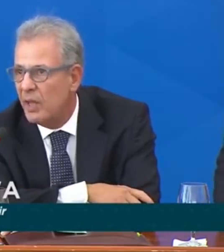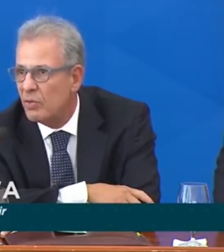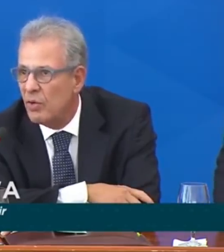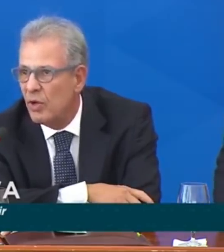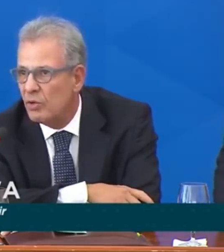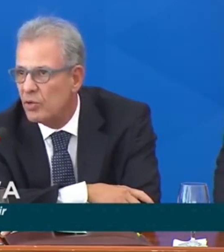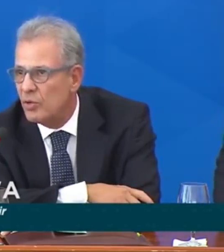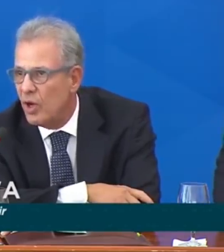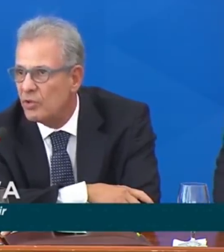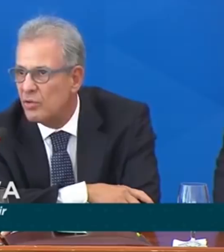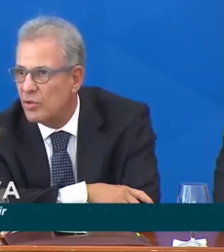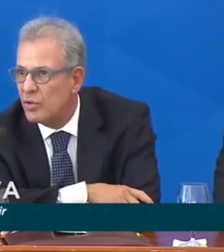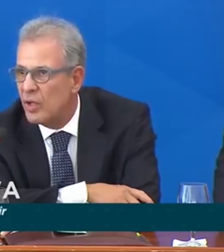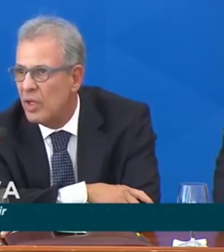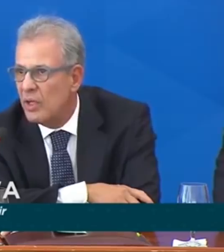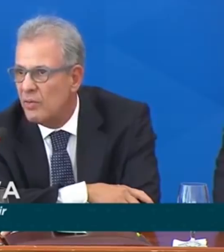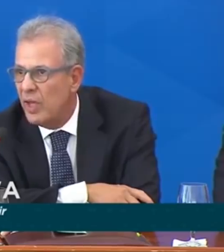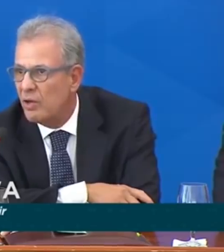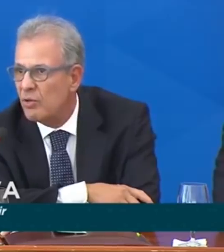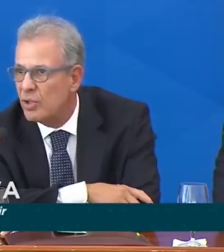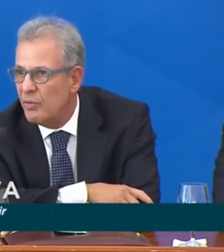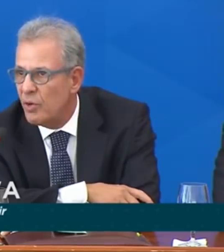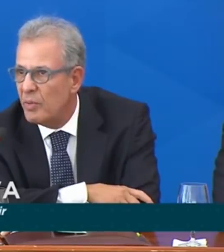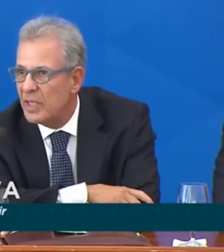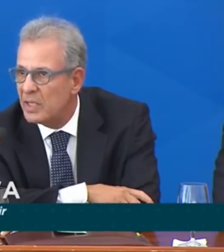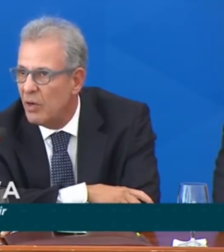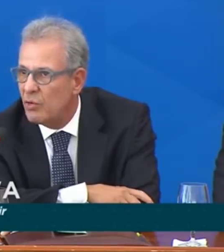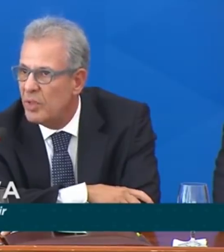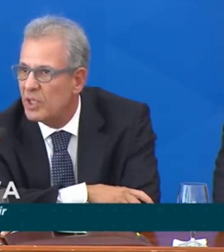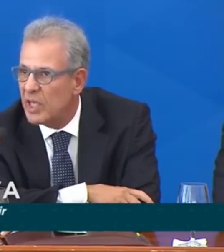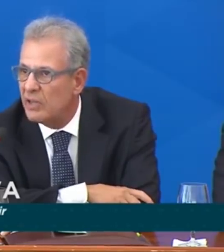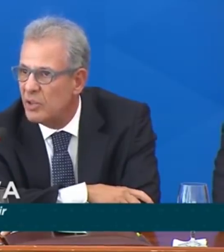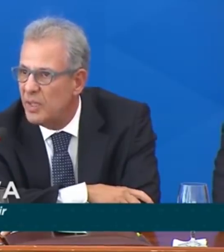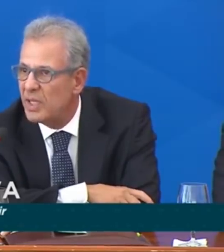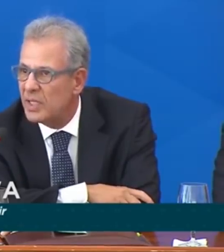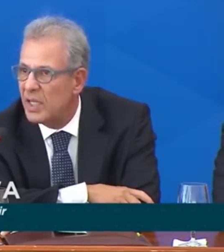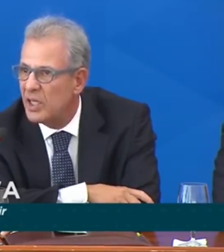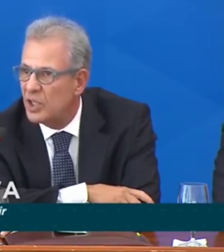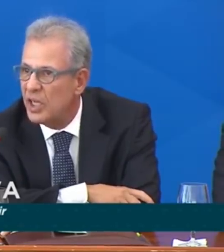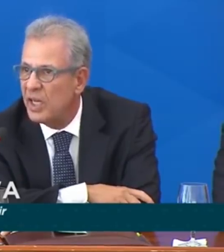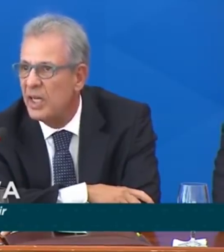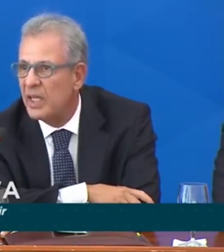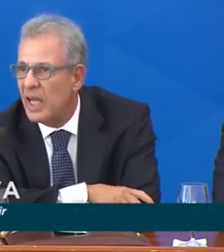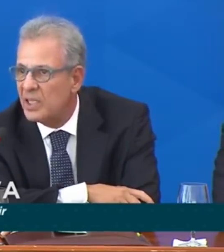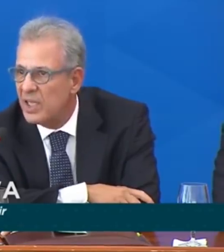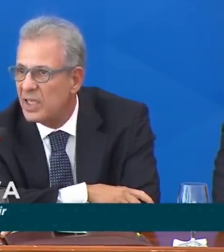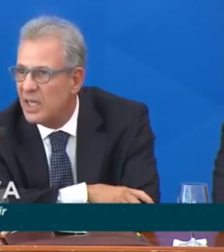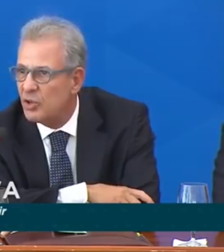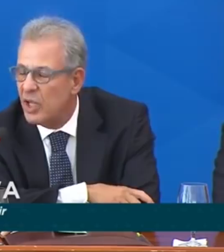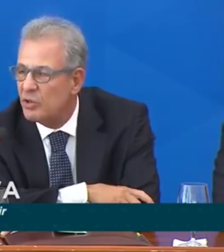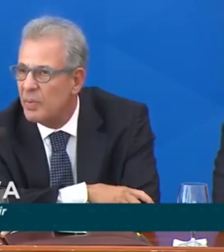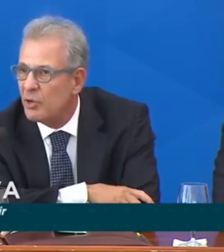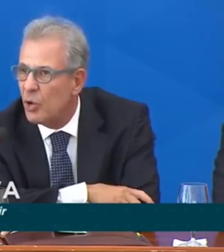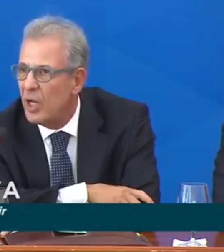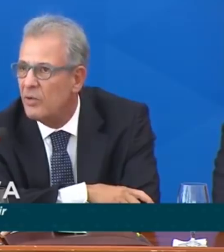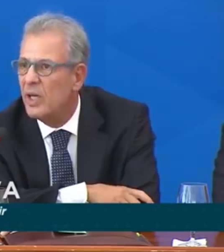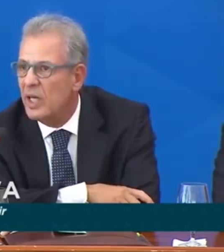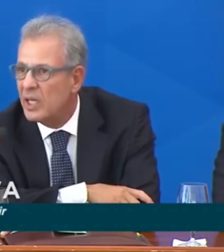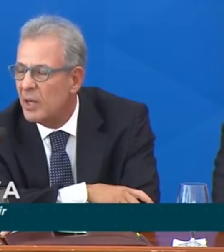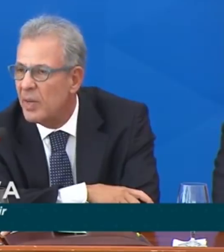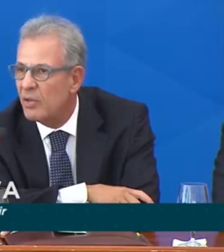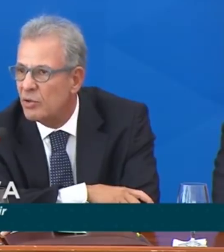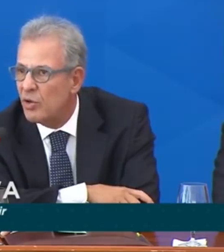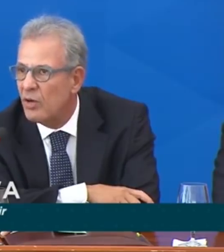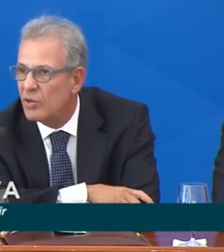por meio dos nossos veículos de informação do Ministério de Minas e Energia, da Agência Nacional de Petróleo